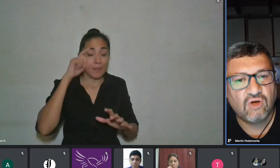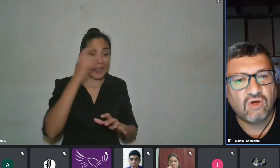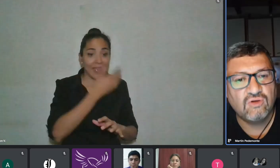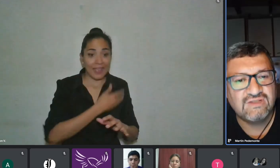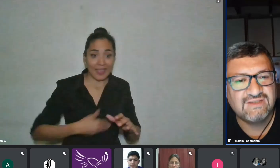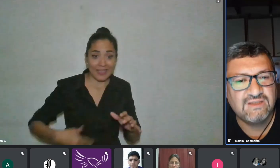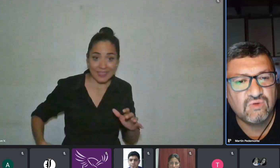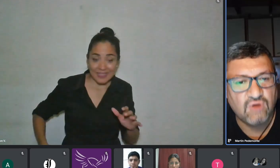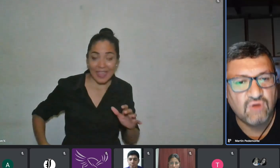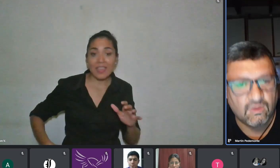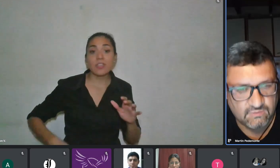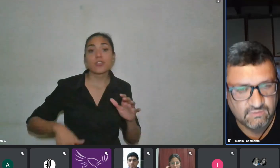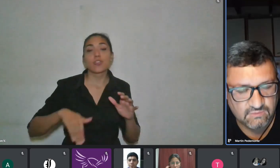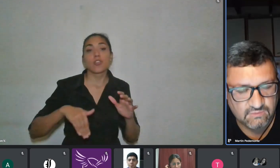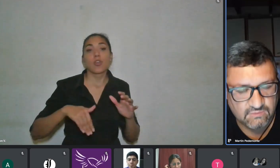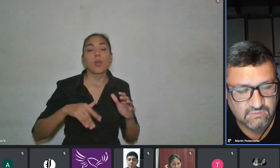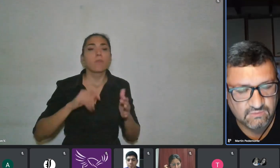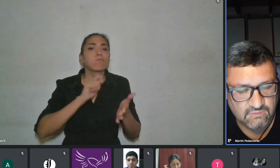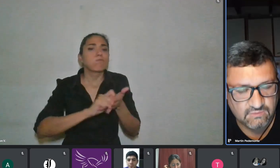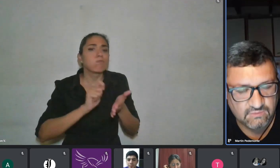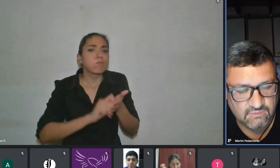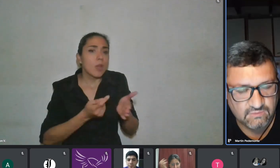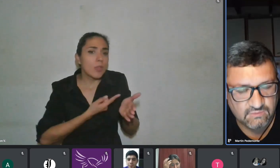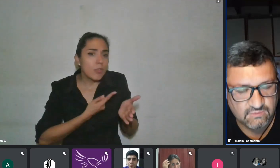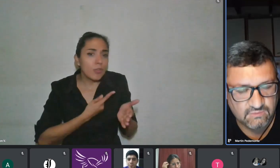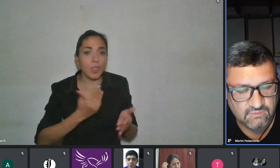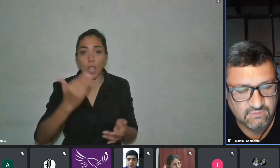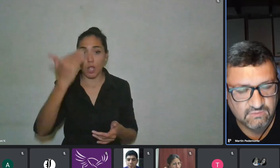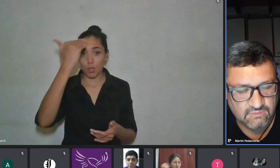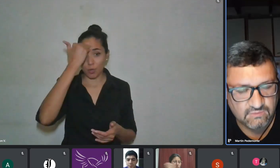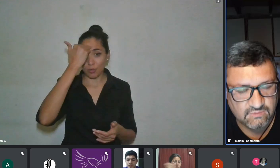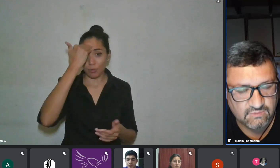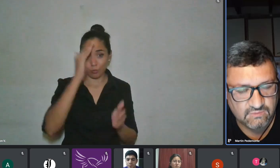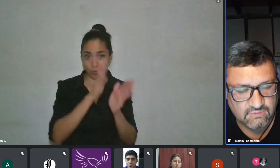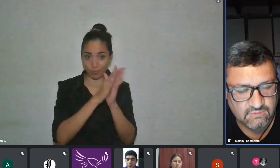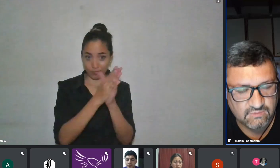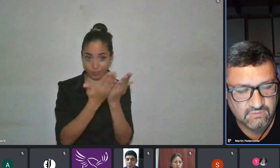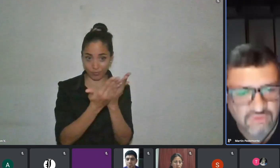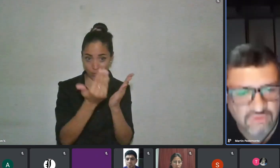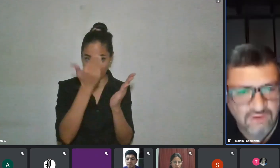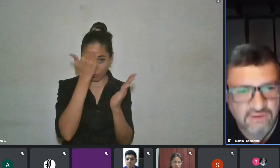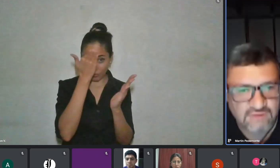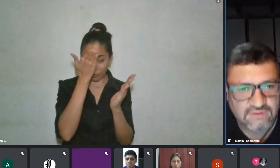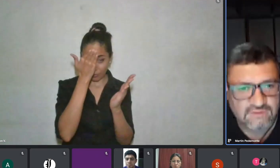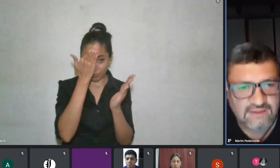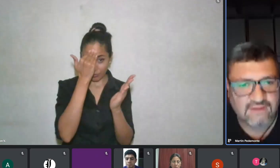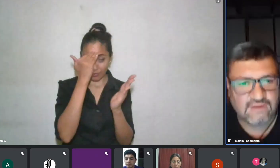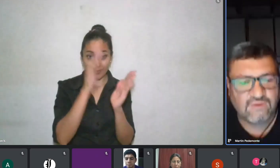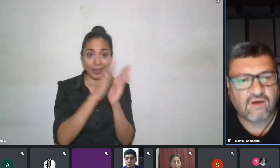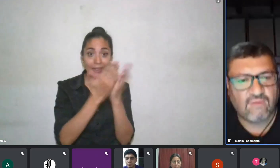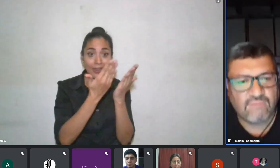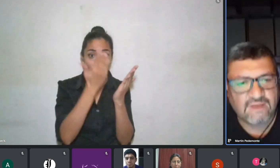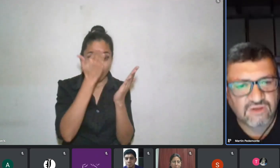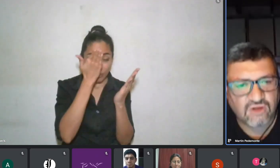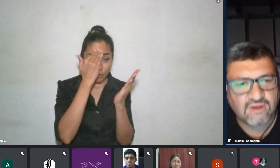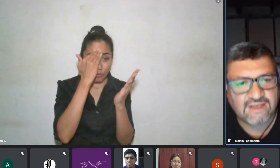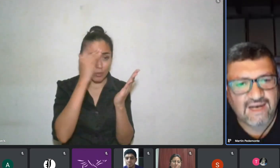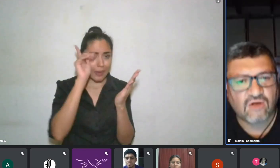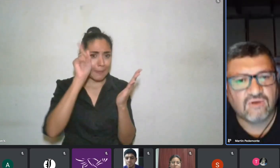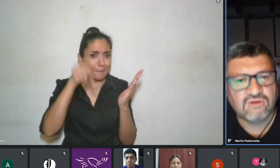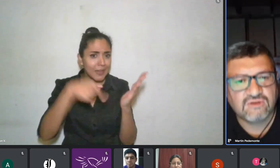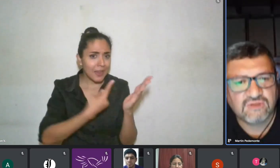en nuestra Constitución. La Constitución nació de argentinos, ¿sí? De una